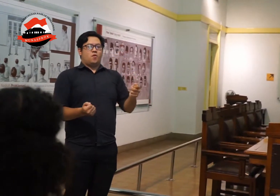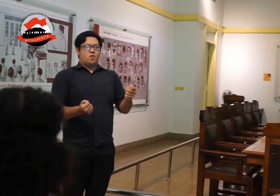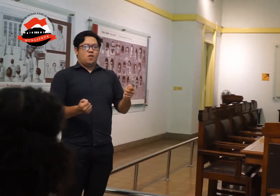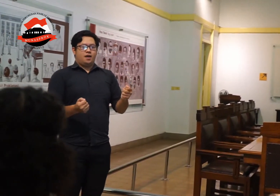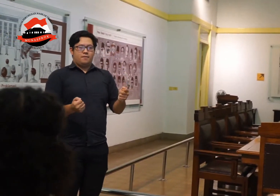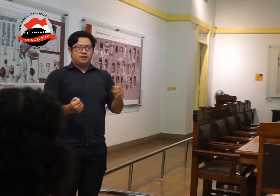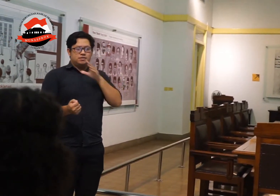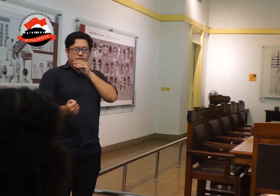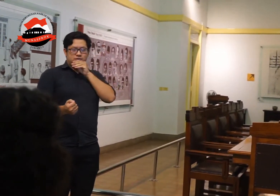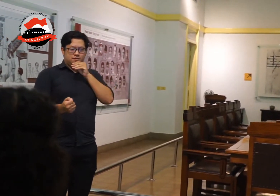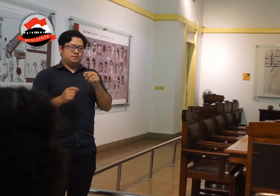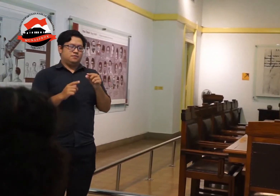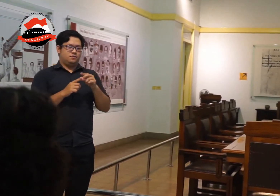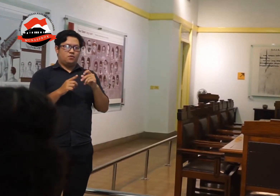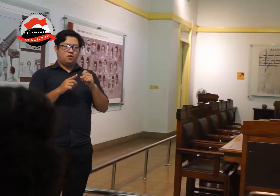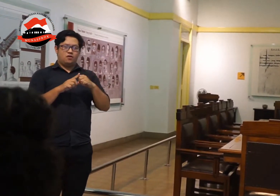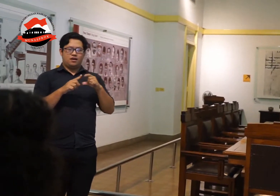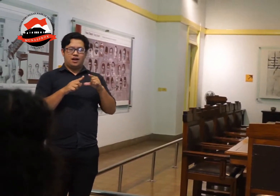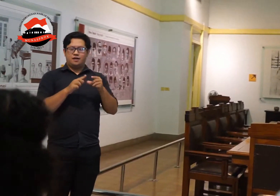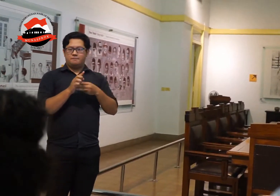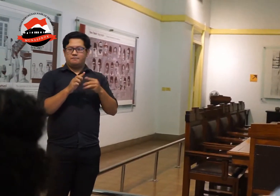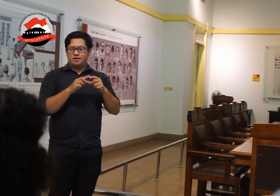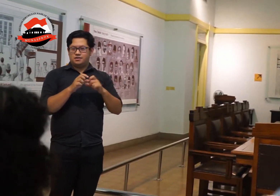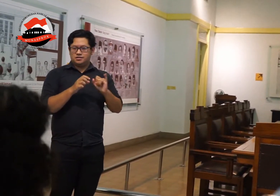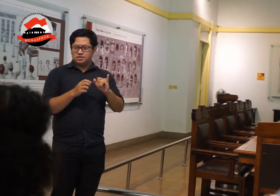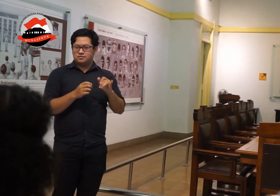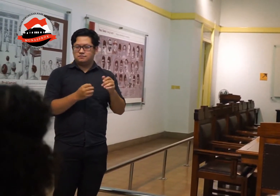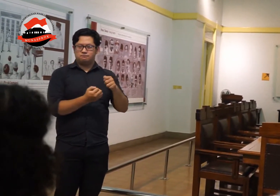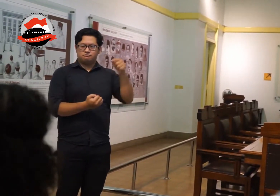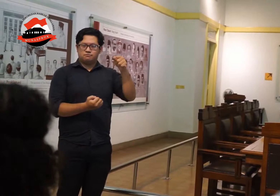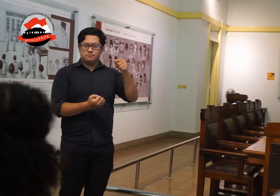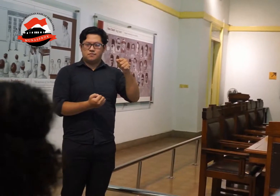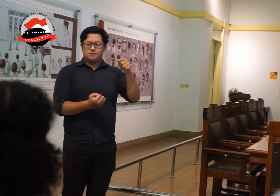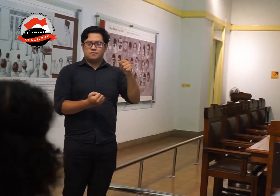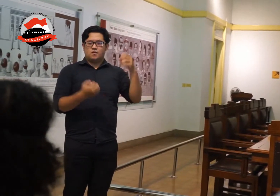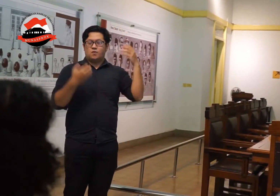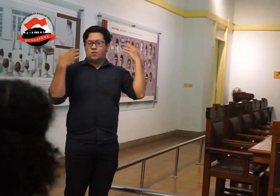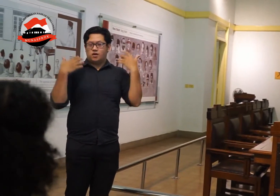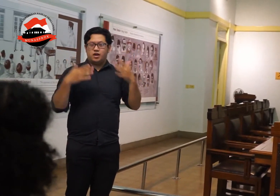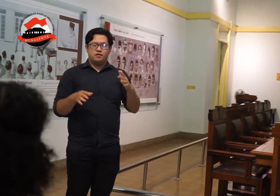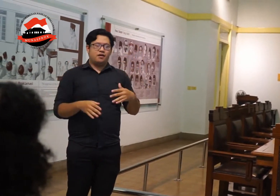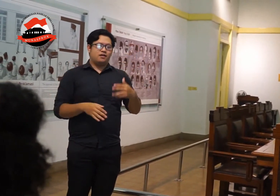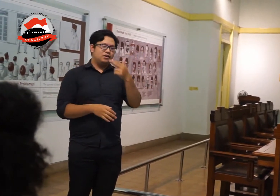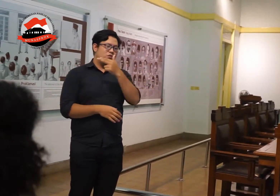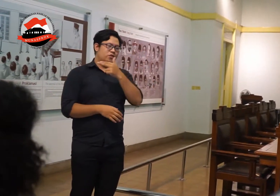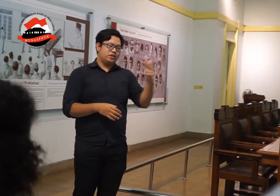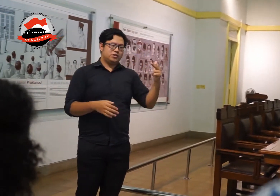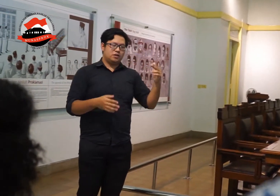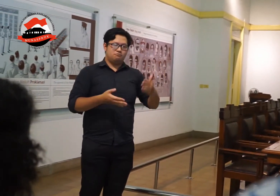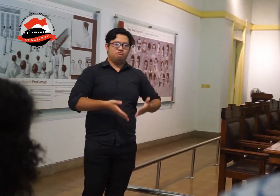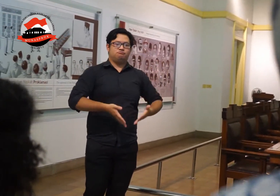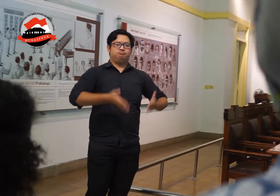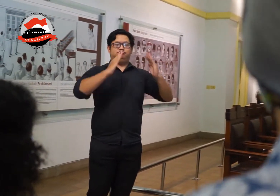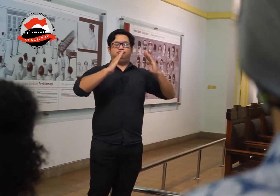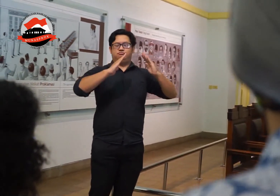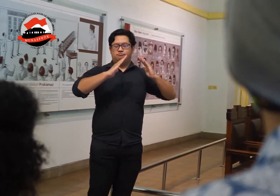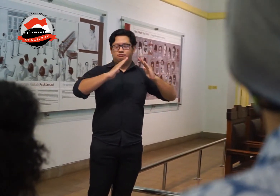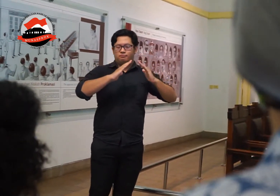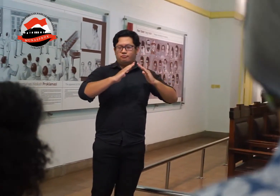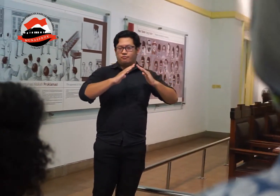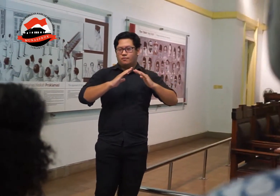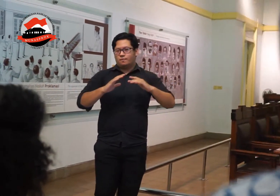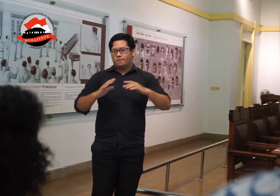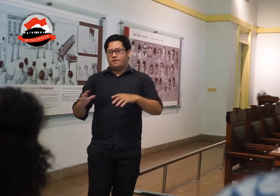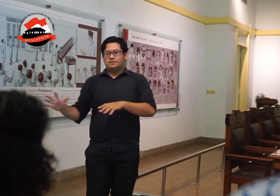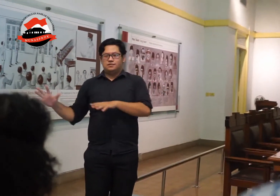Indonesia. Sejak saat itu, Indonesia berdiri dan kita lepas dari penjajahan bangsa